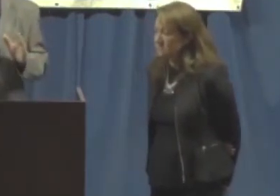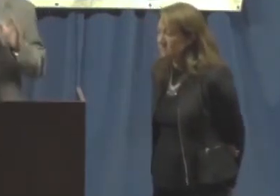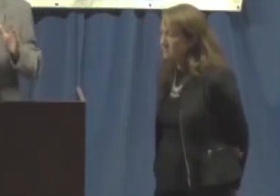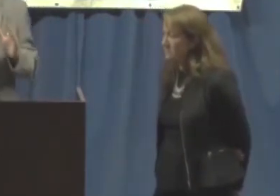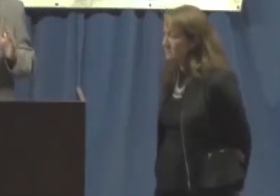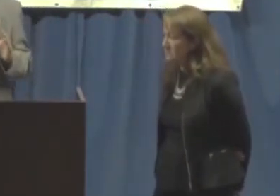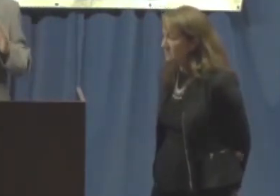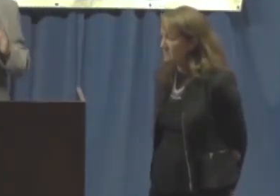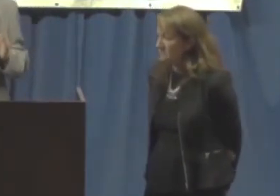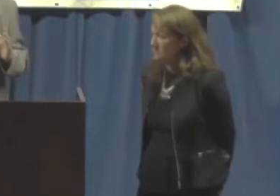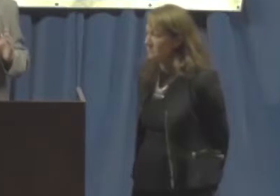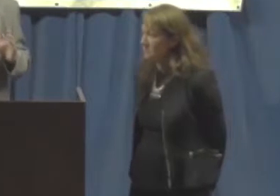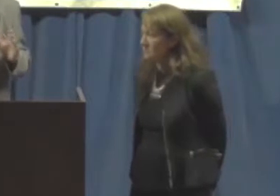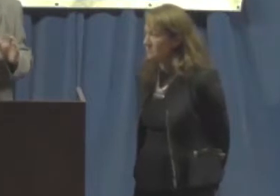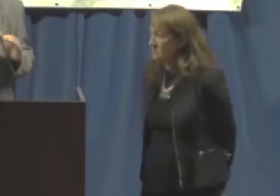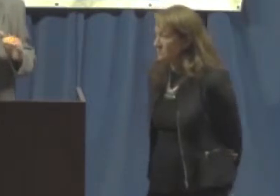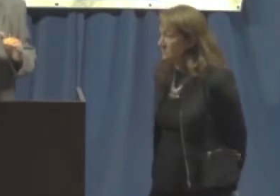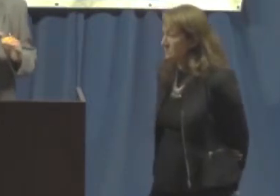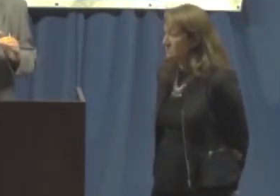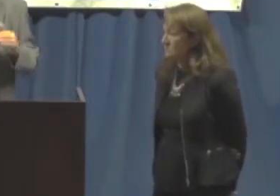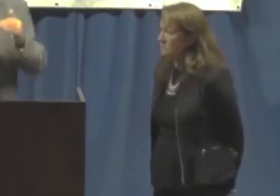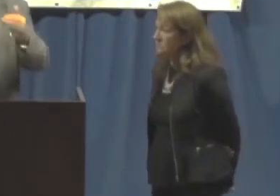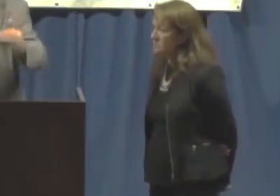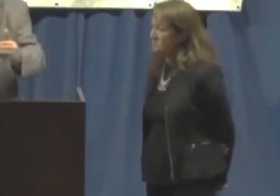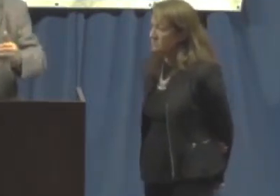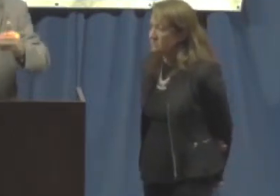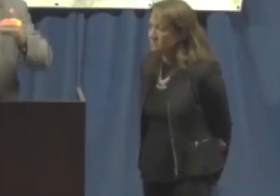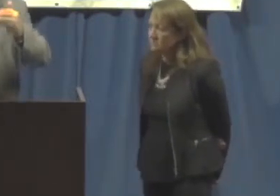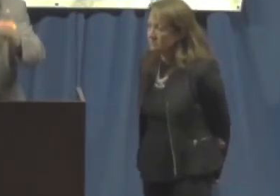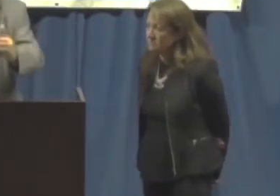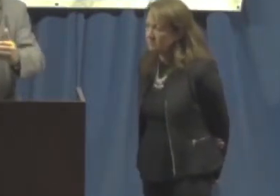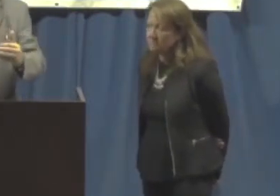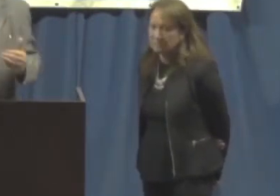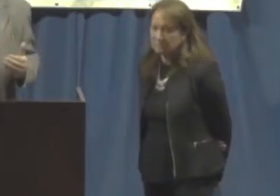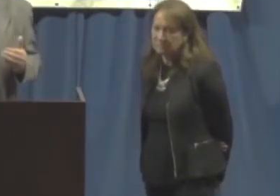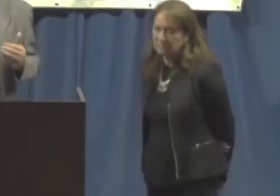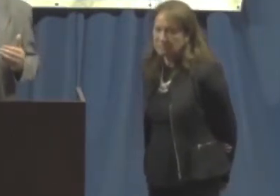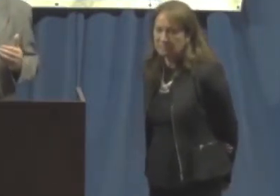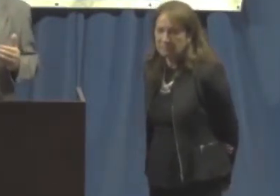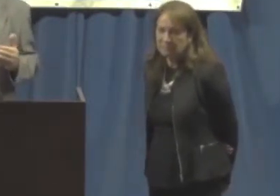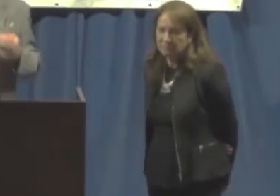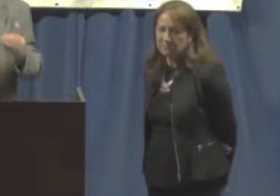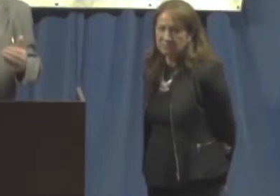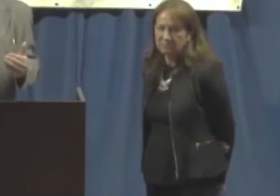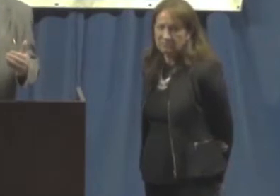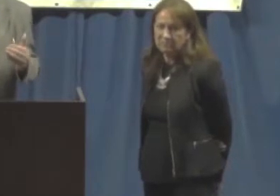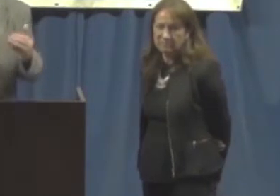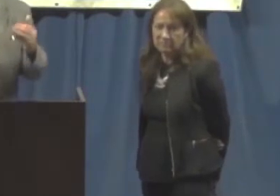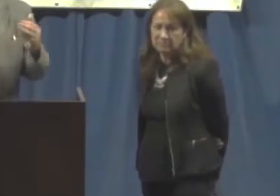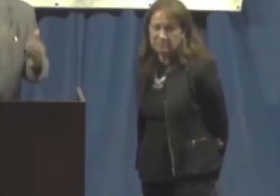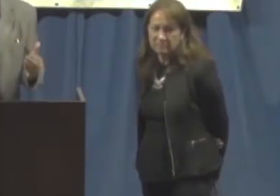en este momento se están otorgando o se piensa se entra en una etapa de otorgamiento de frecuencias